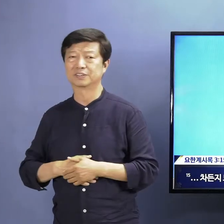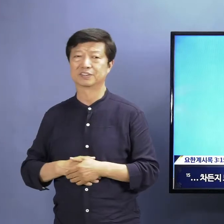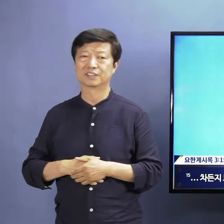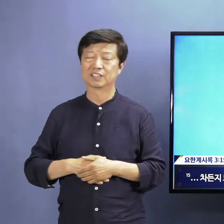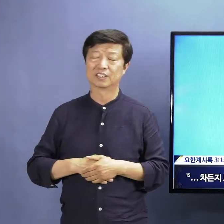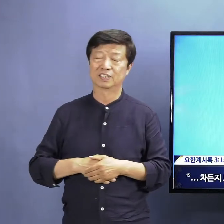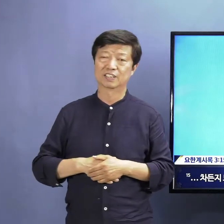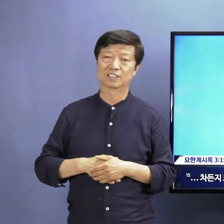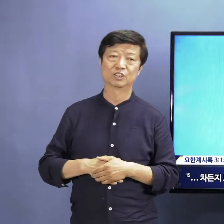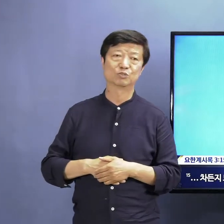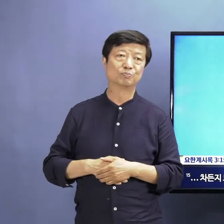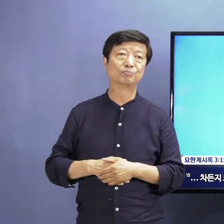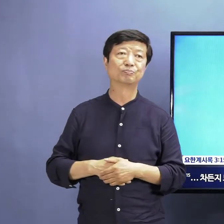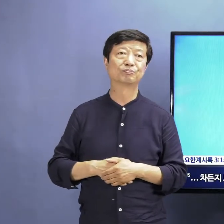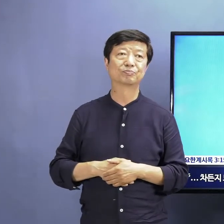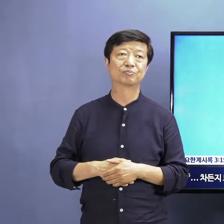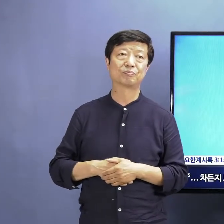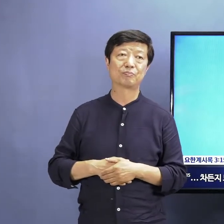말라고 말씀하시겠어요?